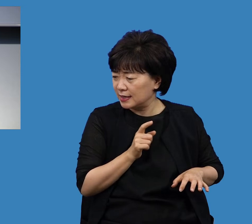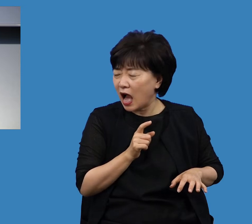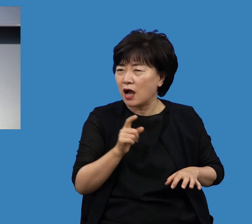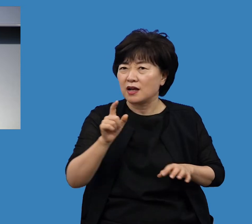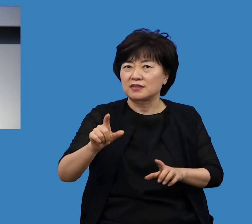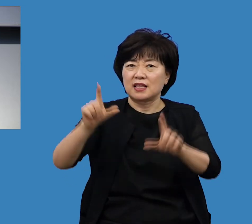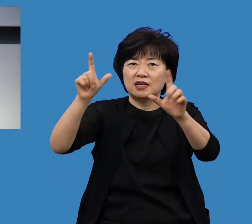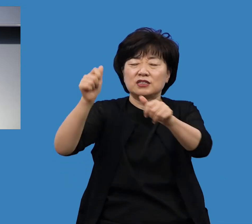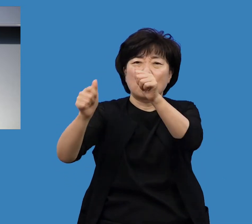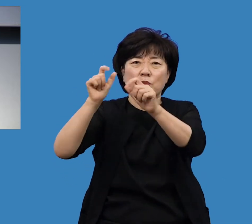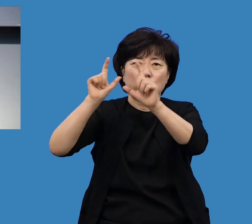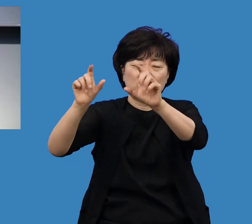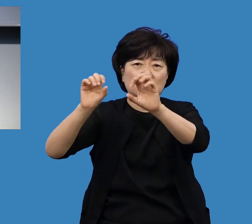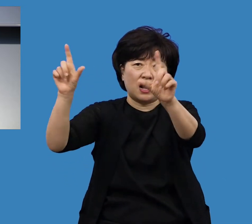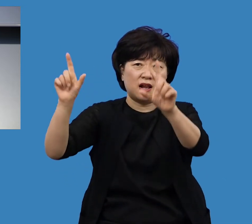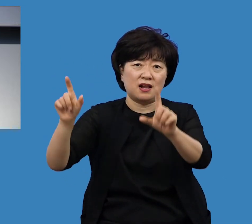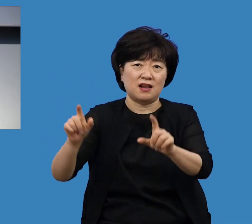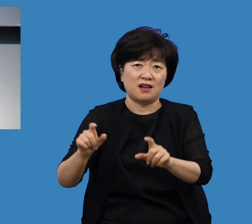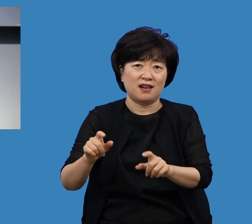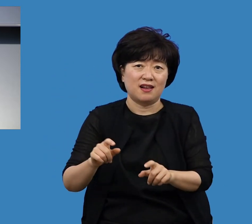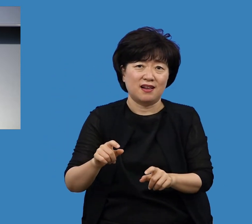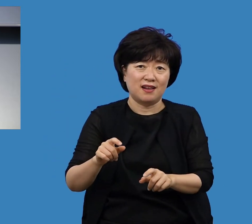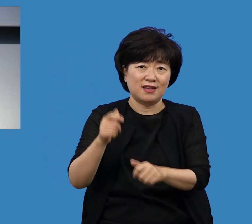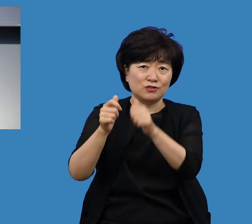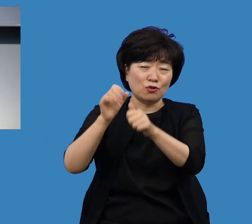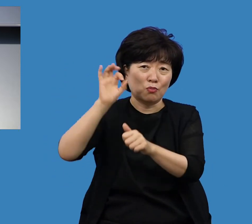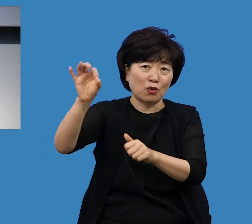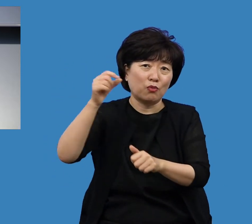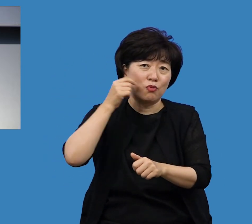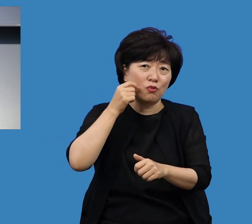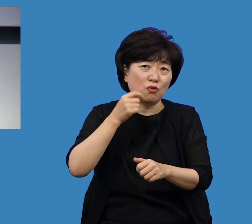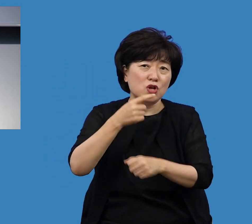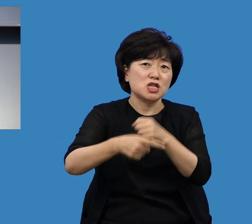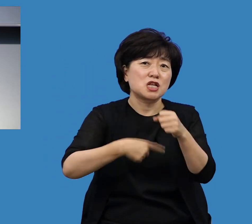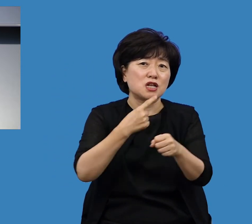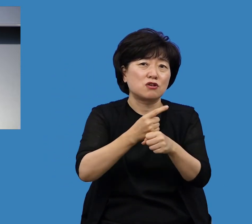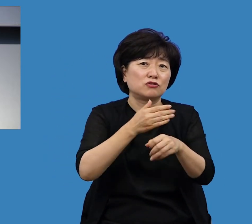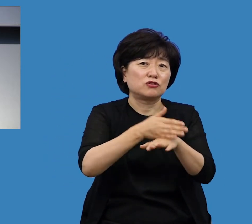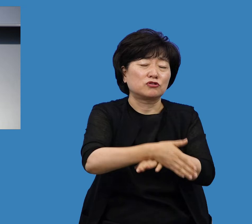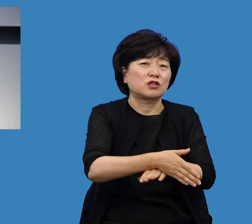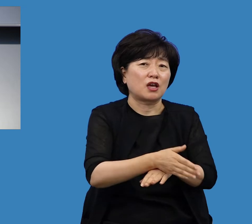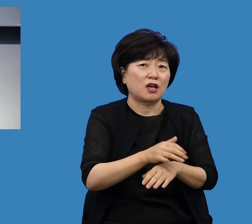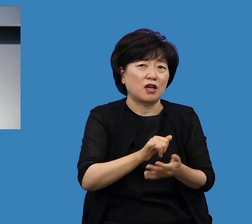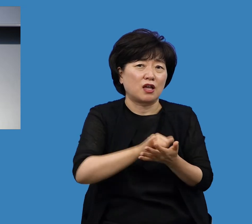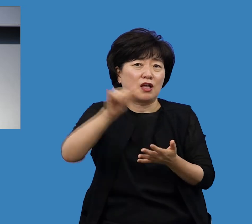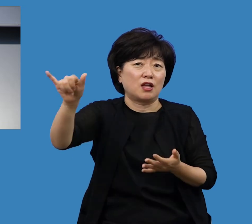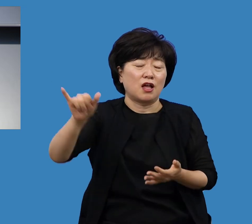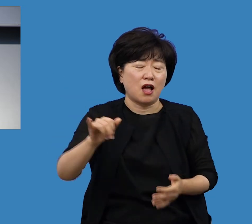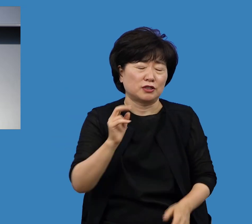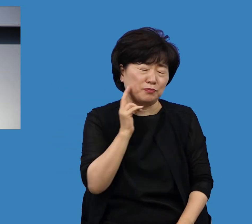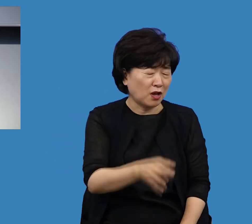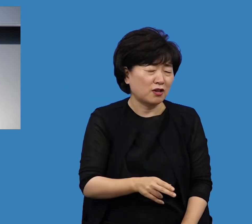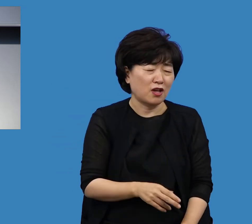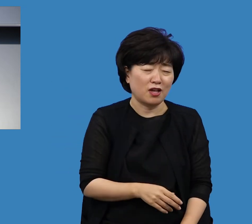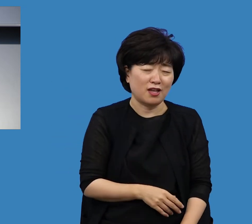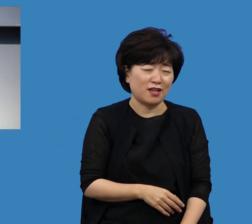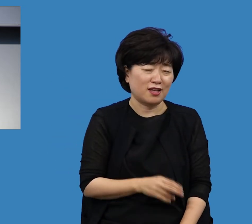거야. 시험 못 봤다는 거 아니야. 그래, 1년 늦게 갔잖아, 유학을. 심각해.